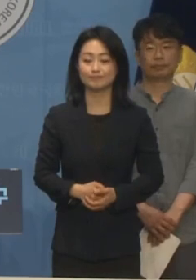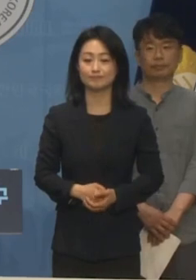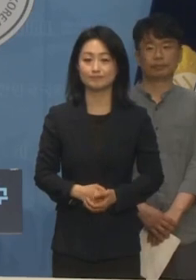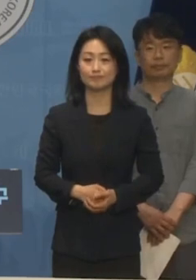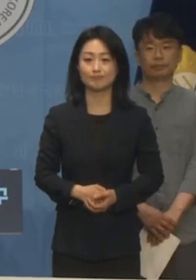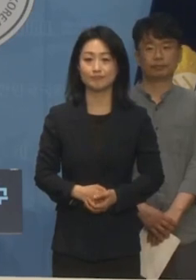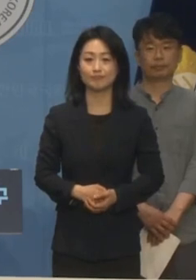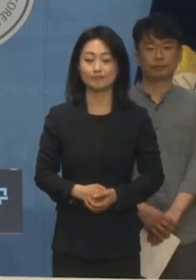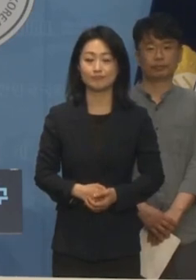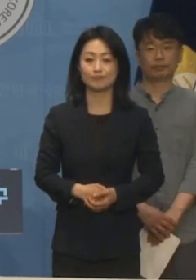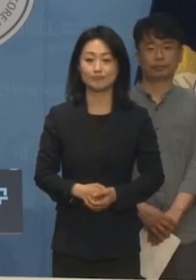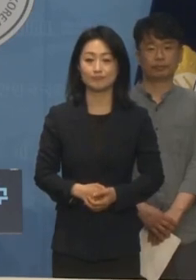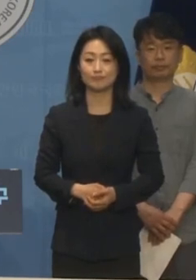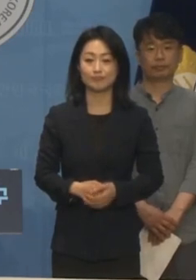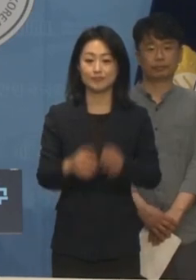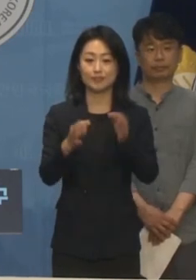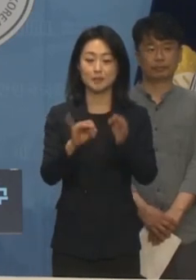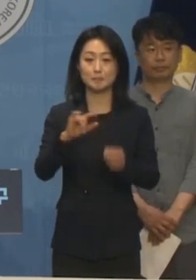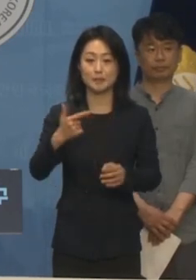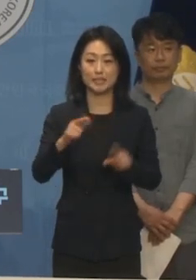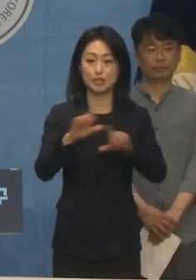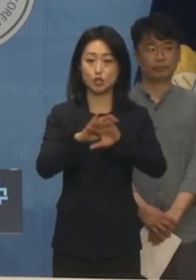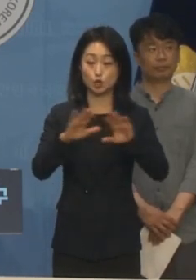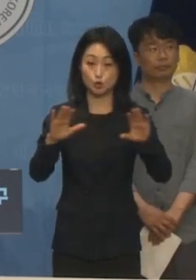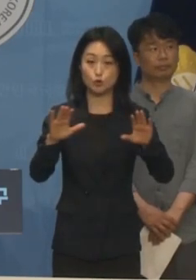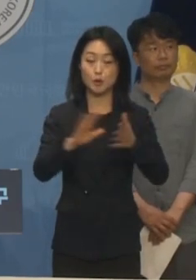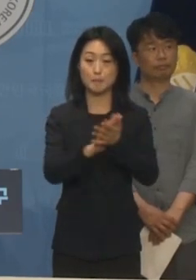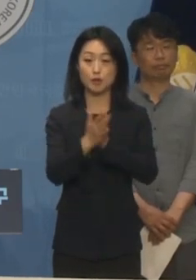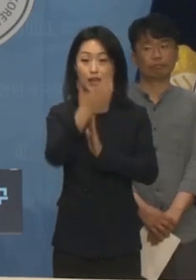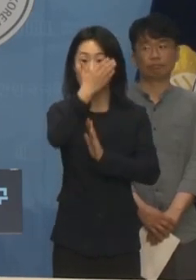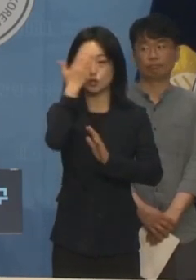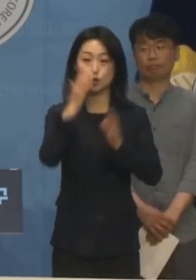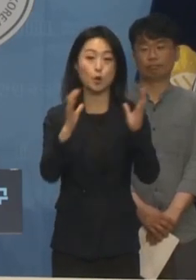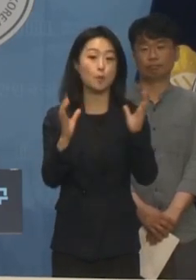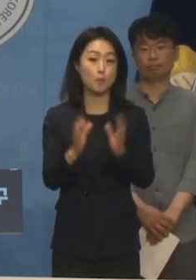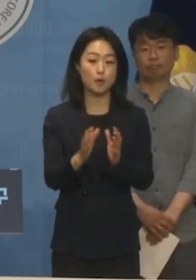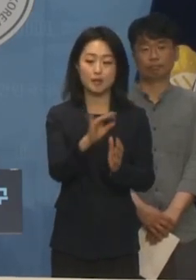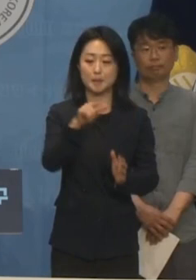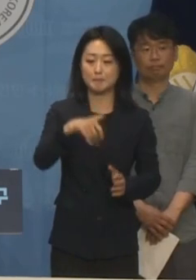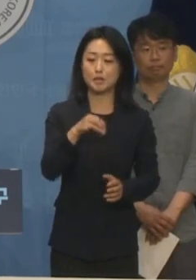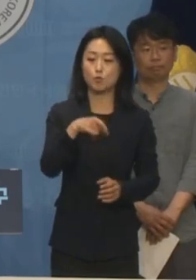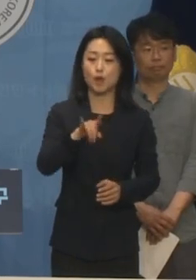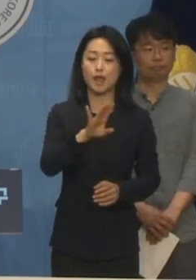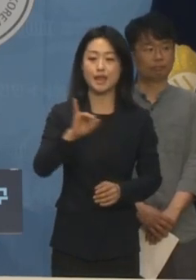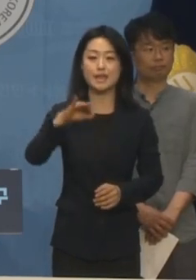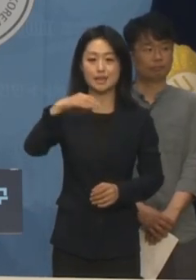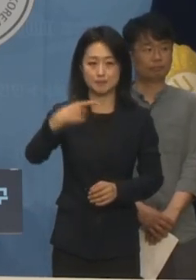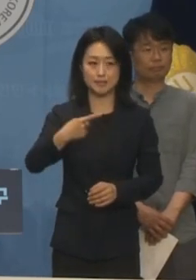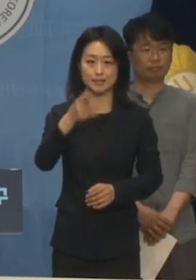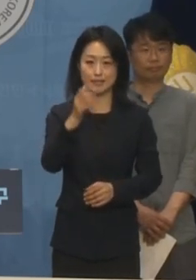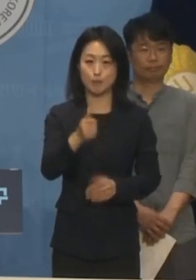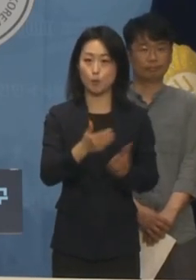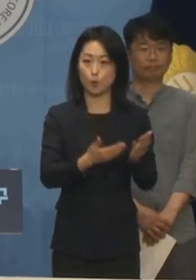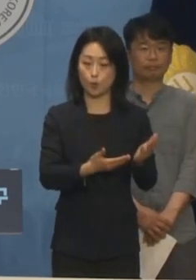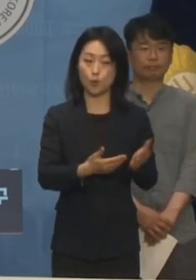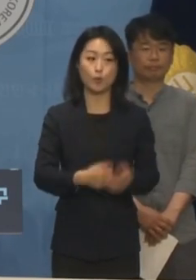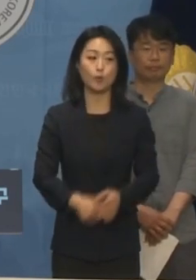하겠습니다. 김민 기후변화 청년 모임 빅웨이브 상임대표,